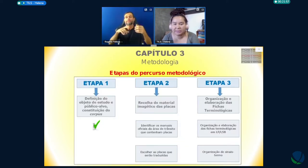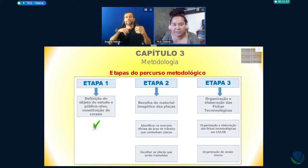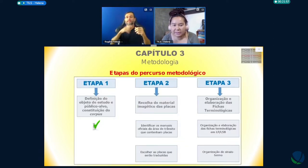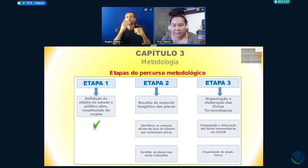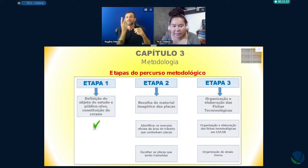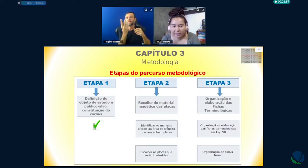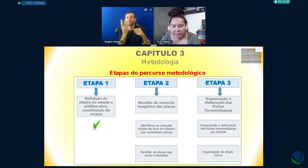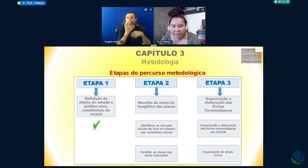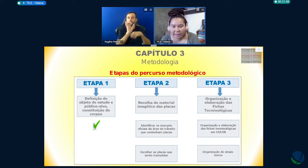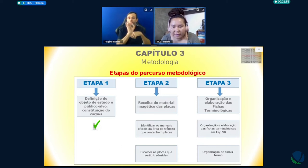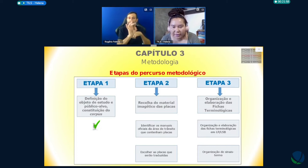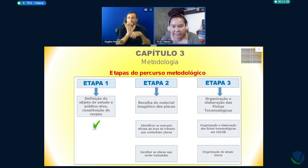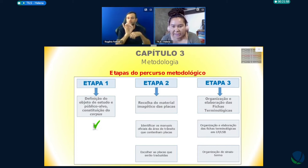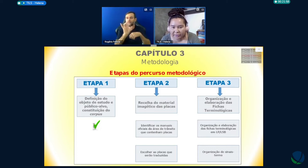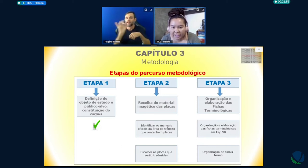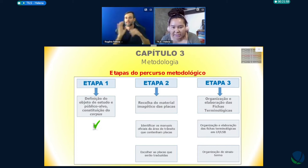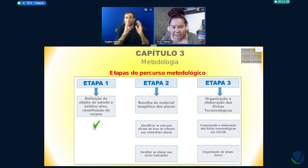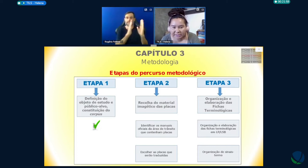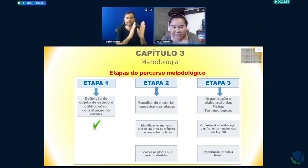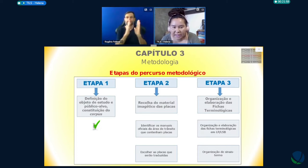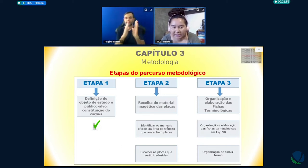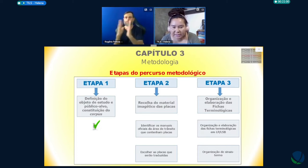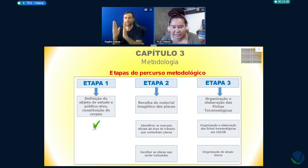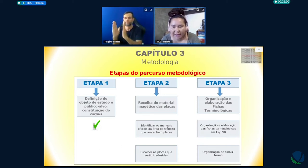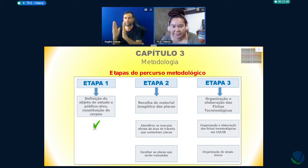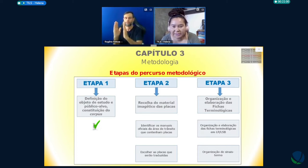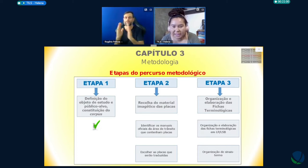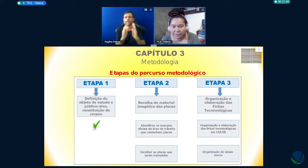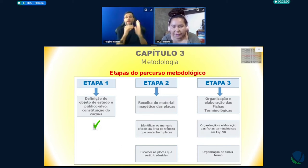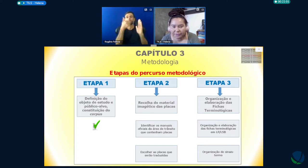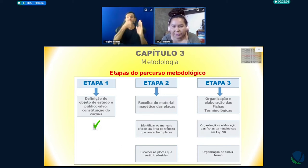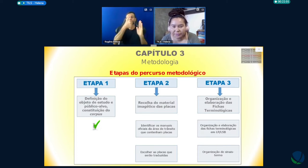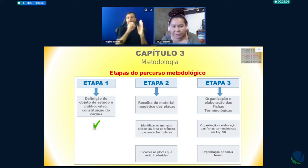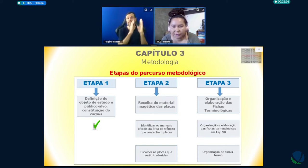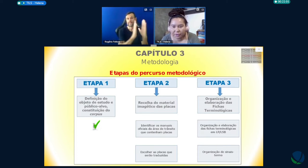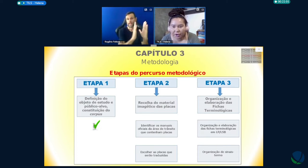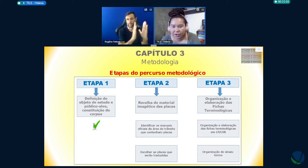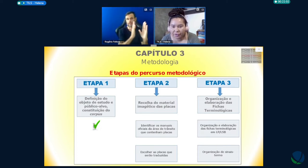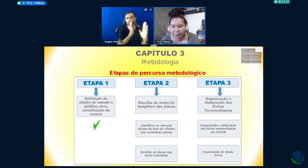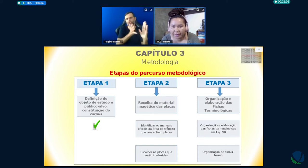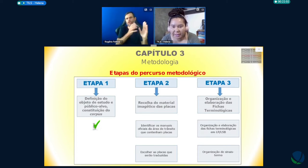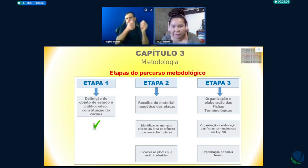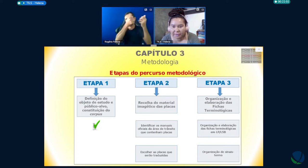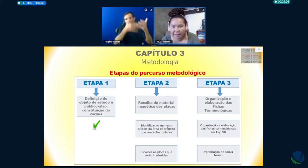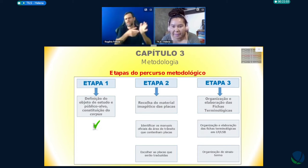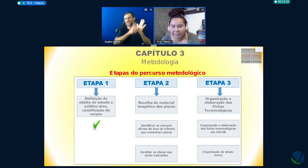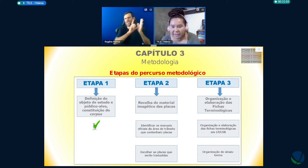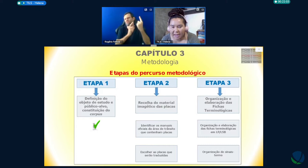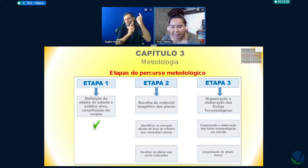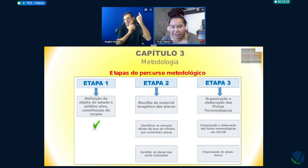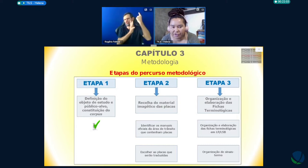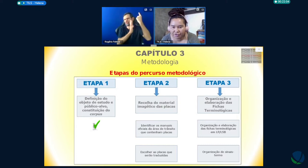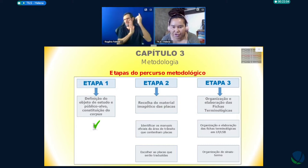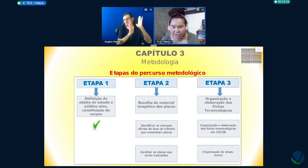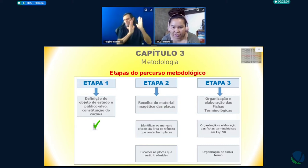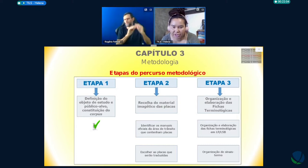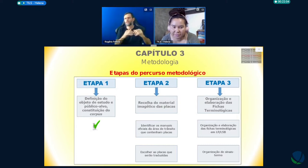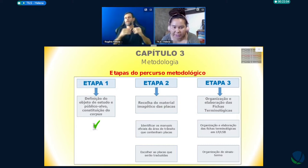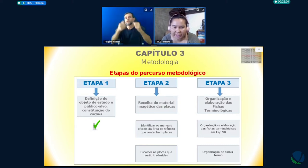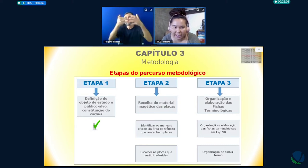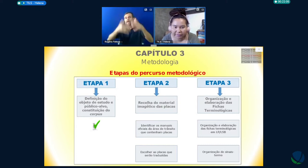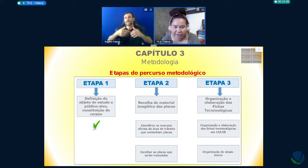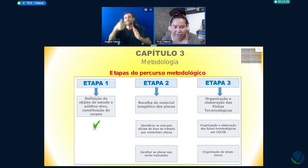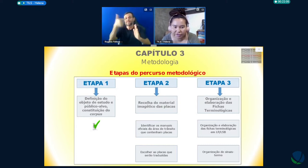placas. Então, aqui estão as etapas, né, do percurso metodológico. A primeira etapa que